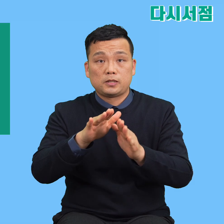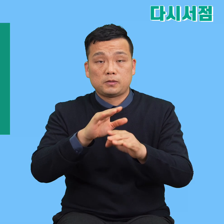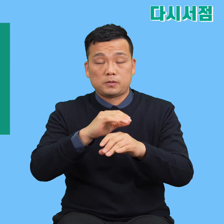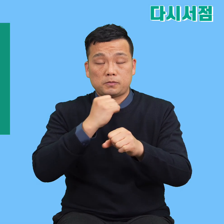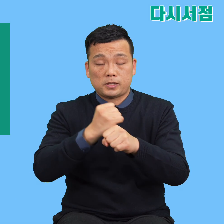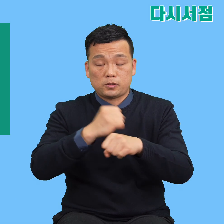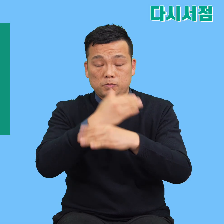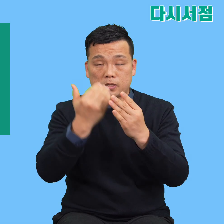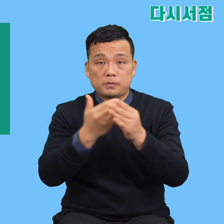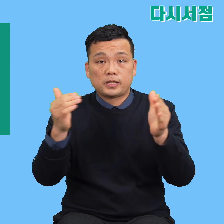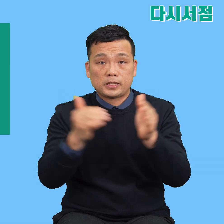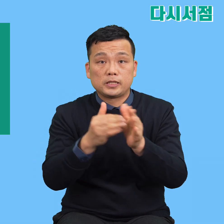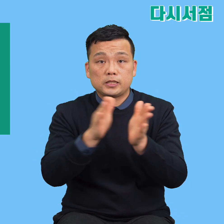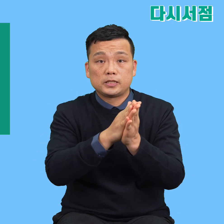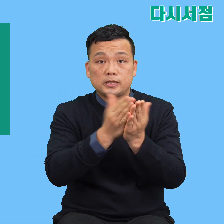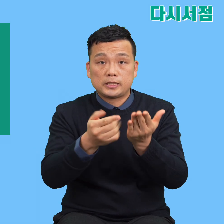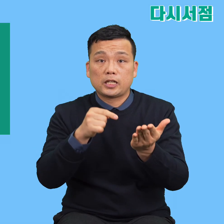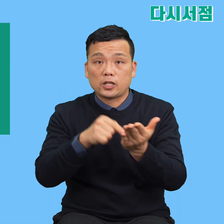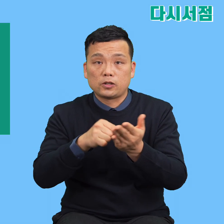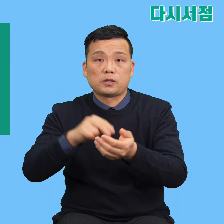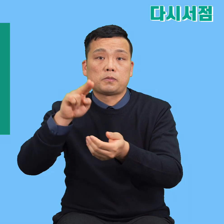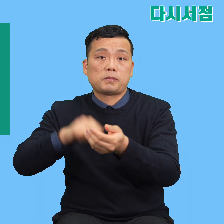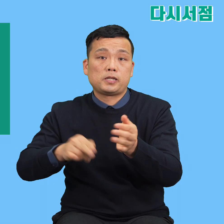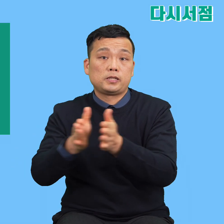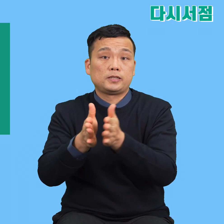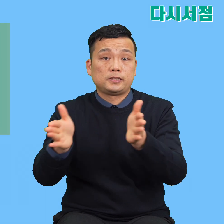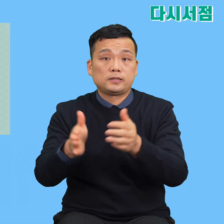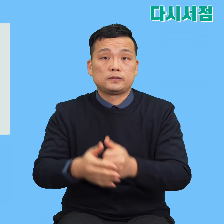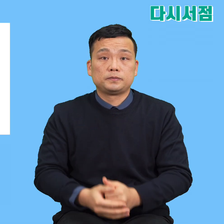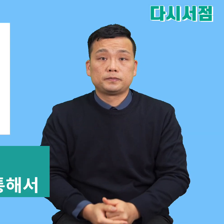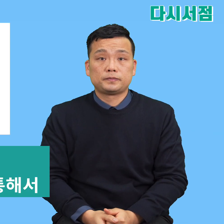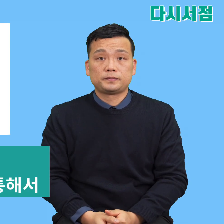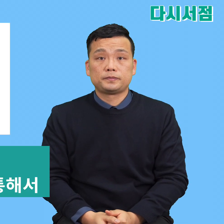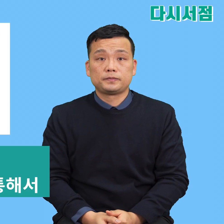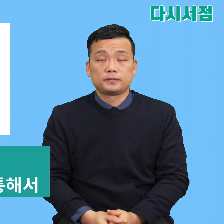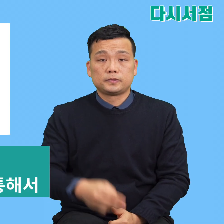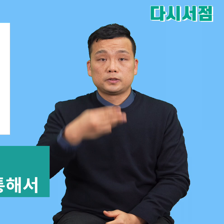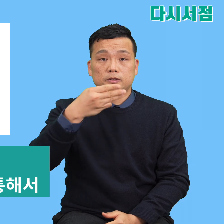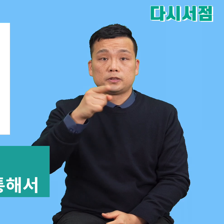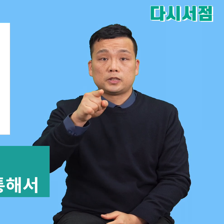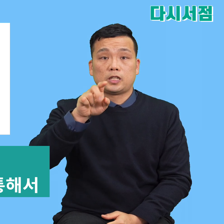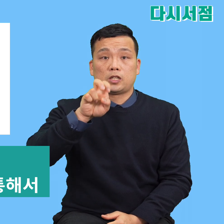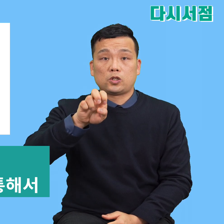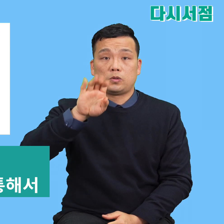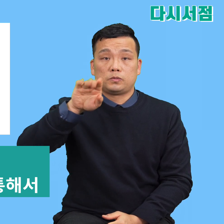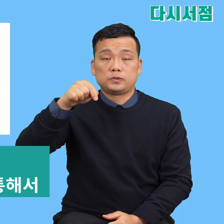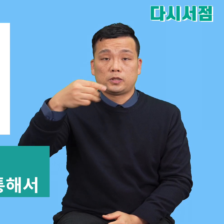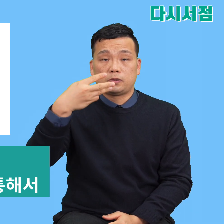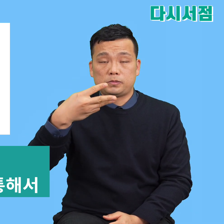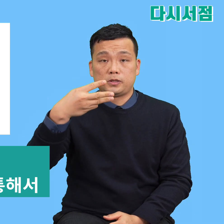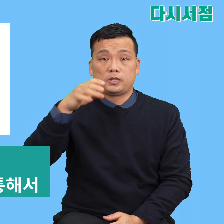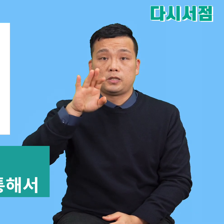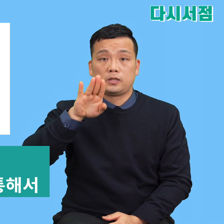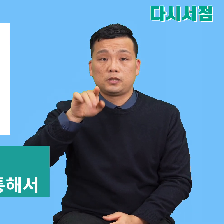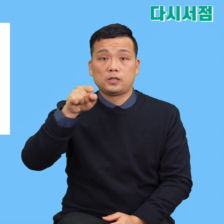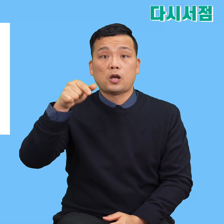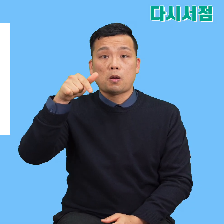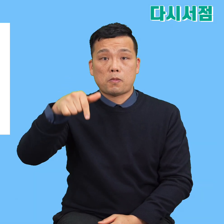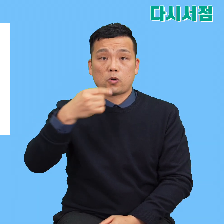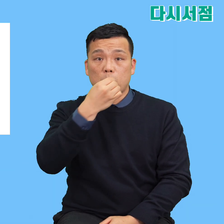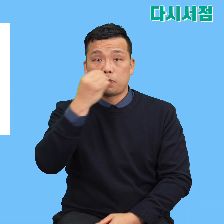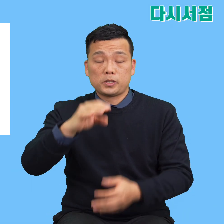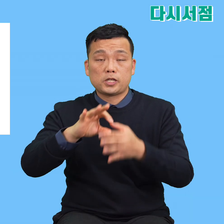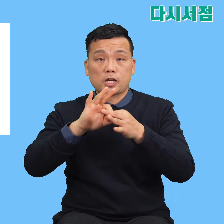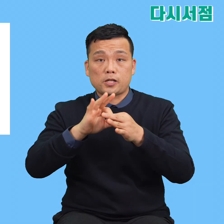책은 다양한 통로로 사람들을 만나게 됩니다. 텀블벅 같은 크라우드 펀딩 사이트를 통해서